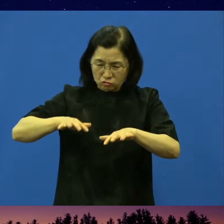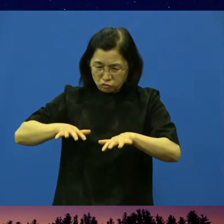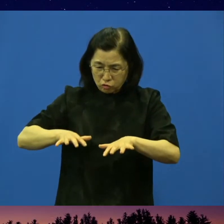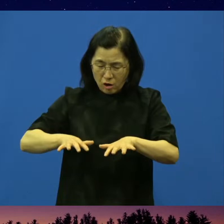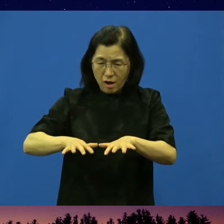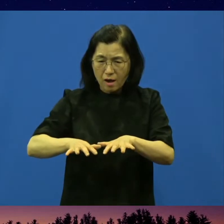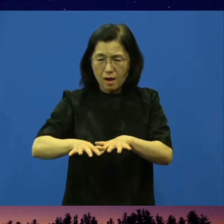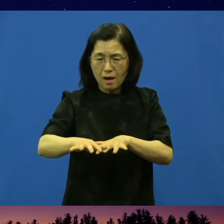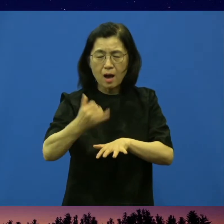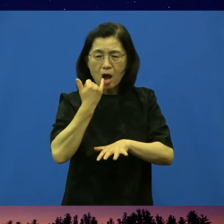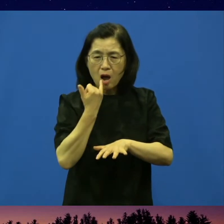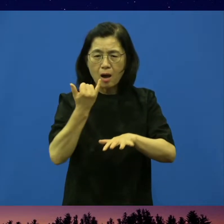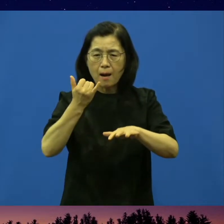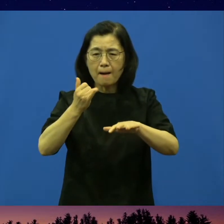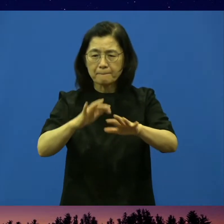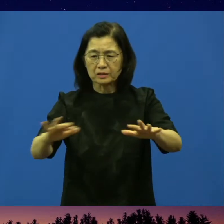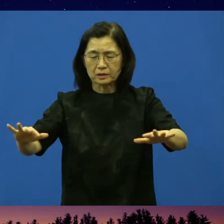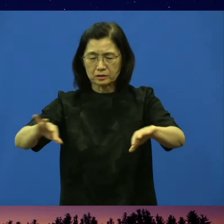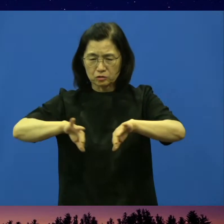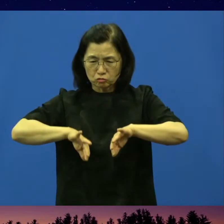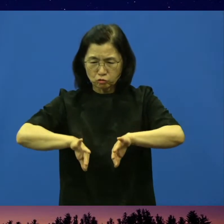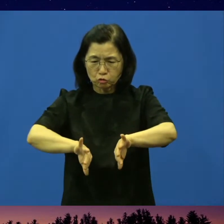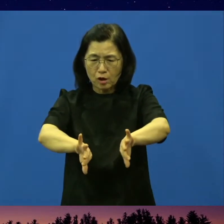그것도 바다를 가르고 말이죠.